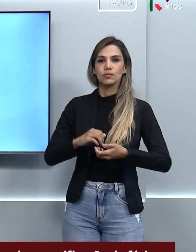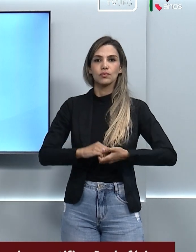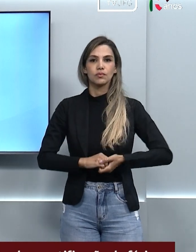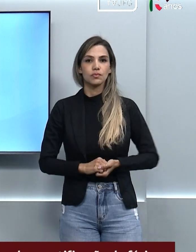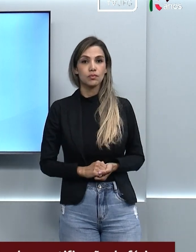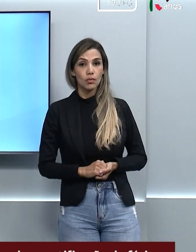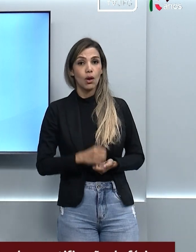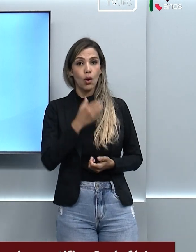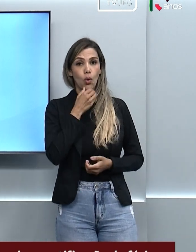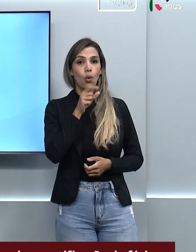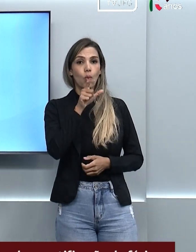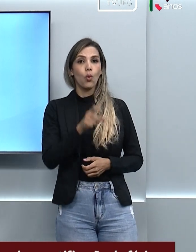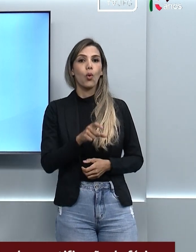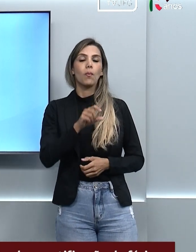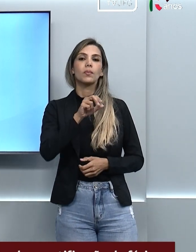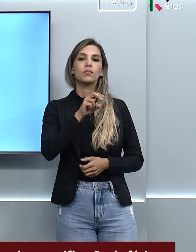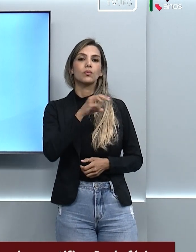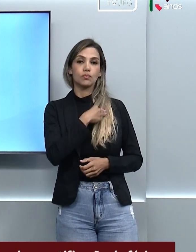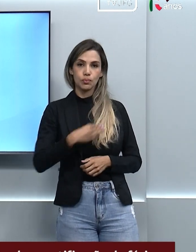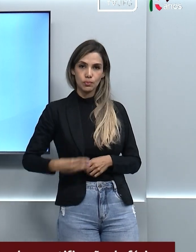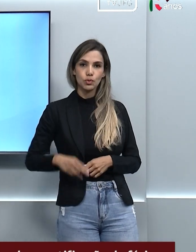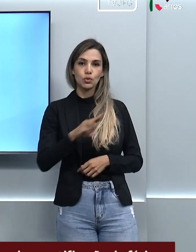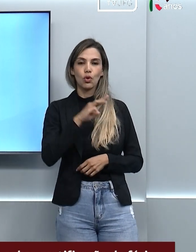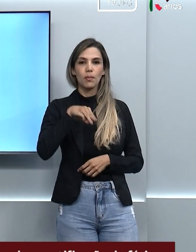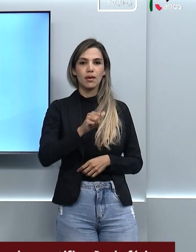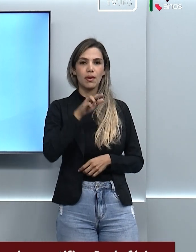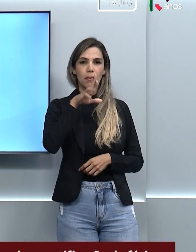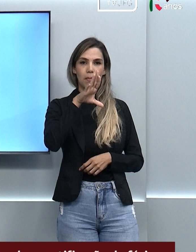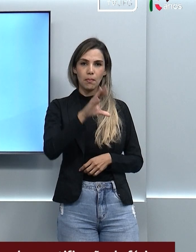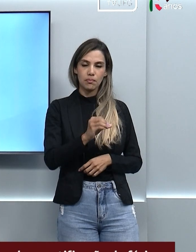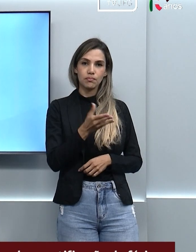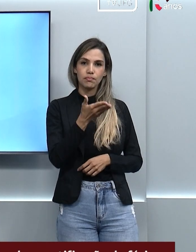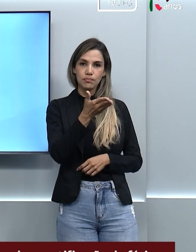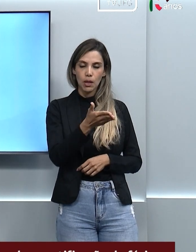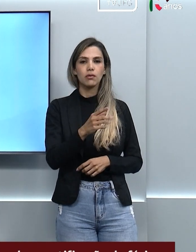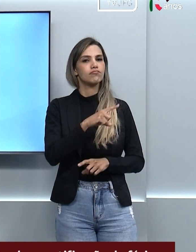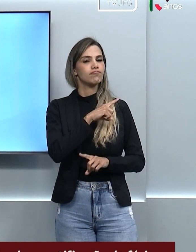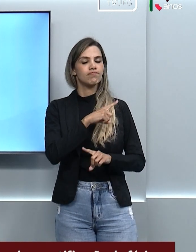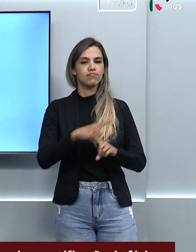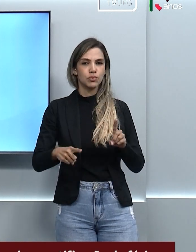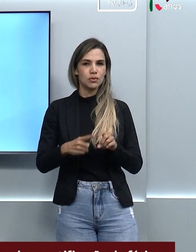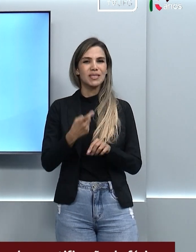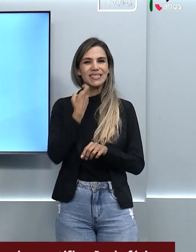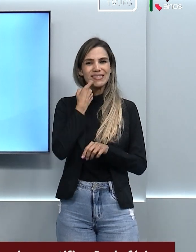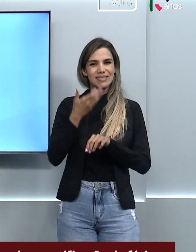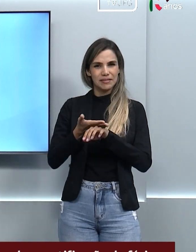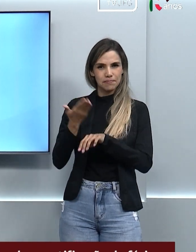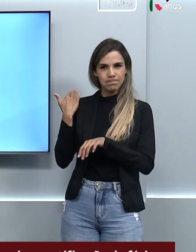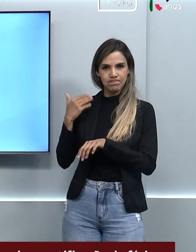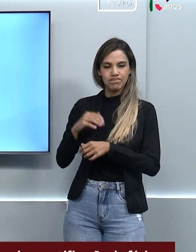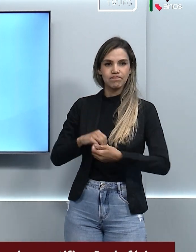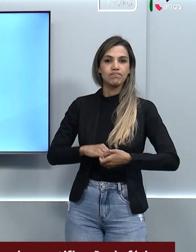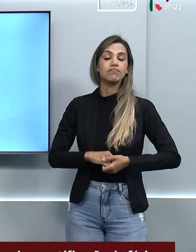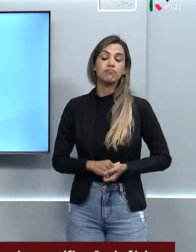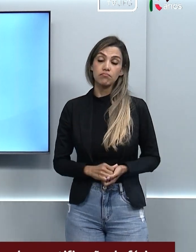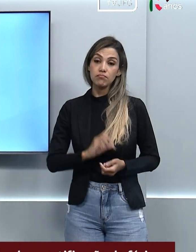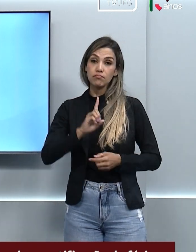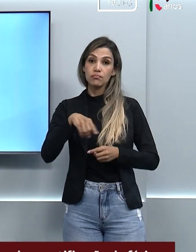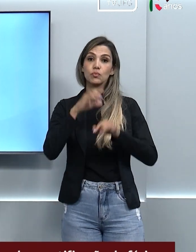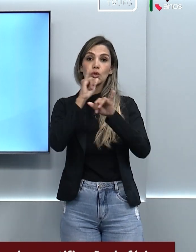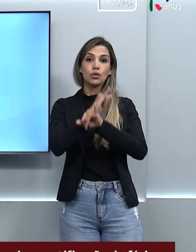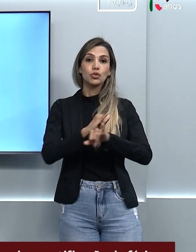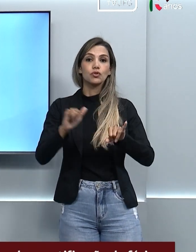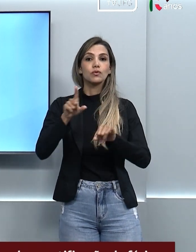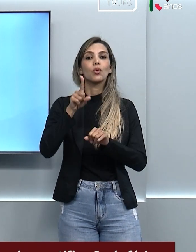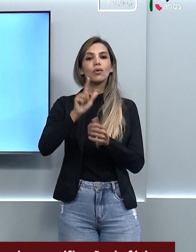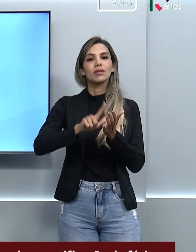de Justiça, o ministro Mauro Campbell Marques, na noite da última sexta-feira, e divulgada pelo jornal